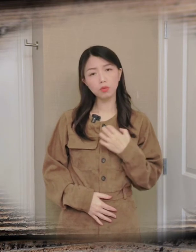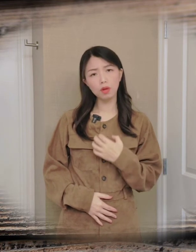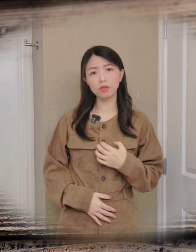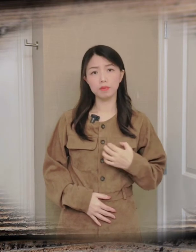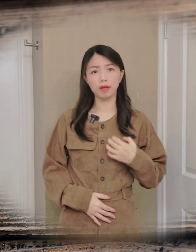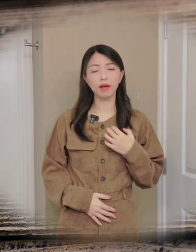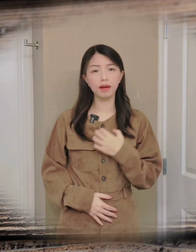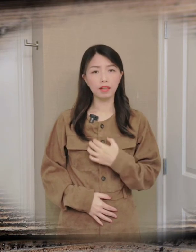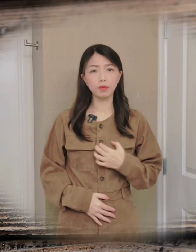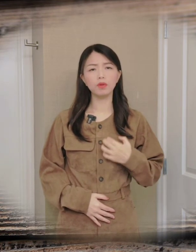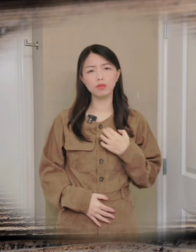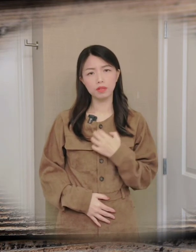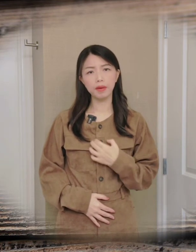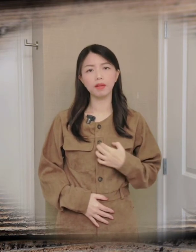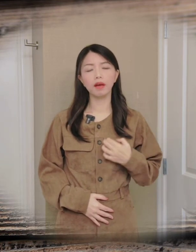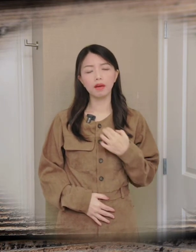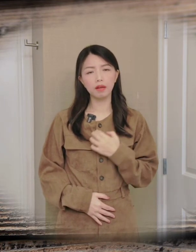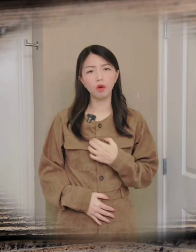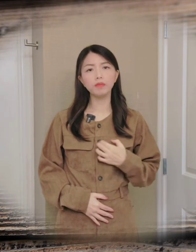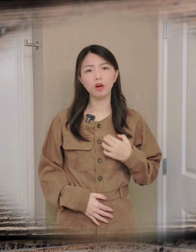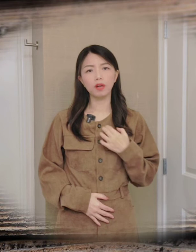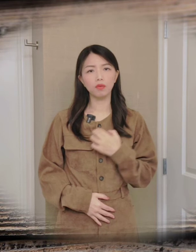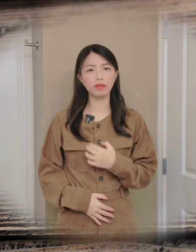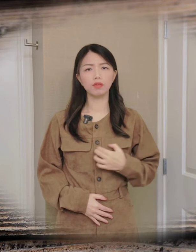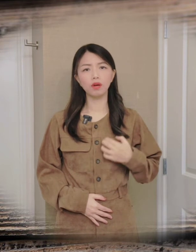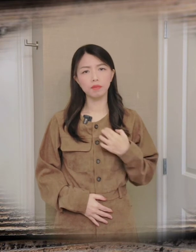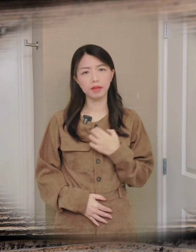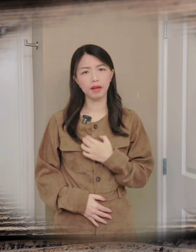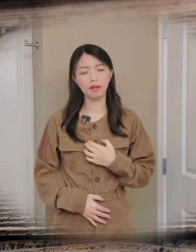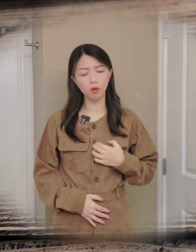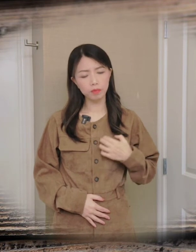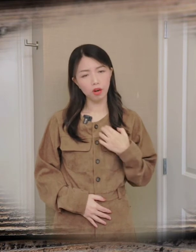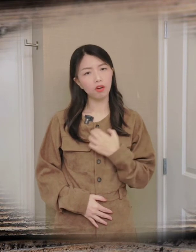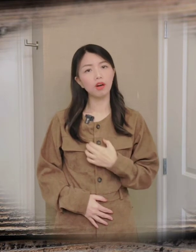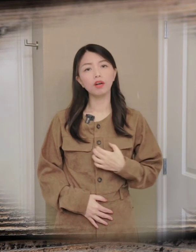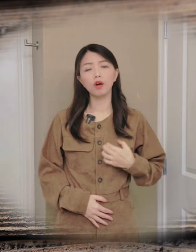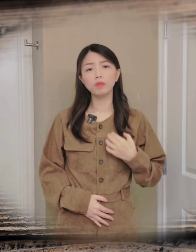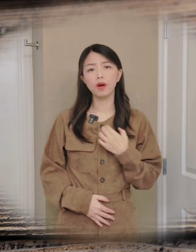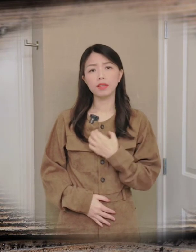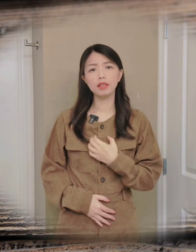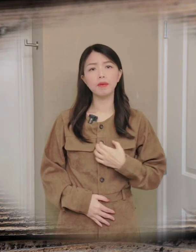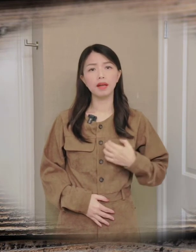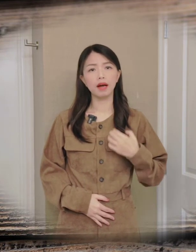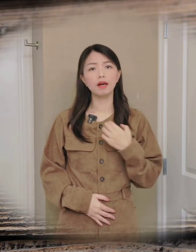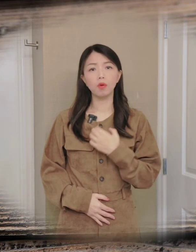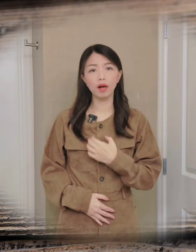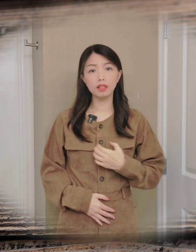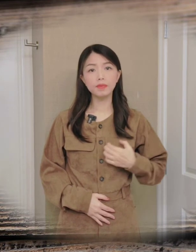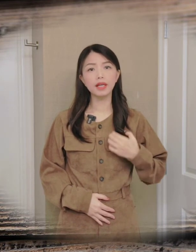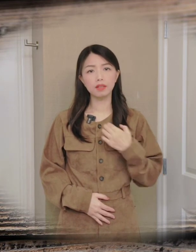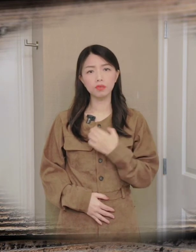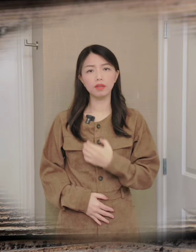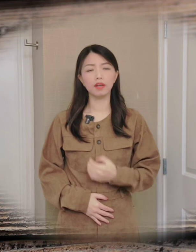이렇게 손 돌려주시면 가슴을 돌려주시면 염려라고 하는 뜻의 수어가 됩니다. 염려하지 말라.